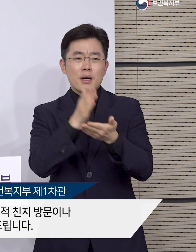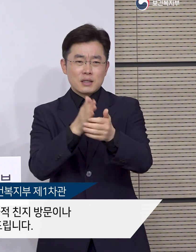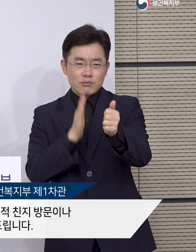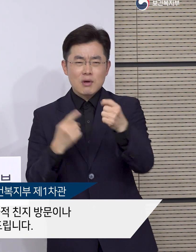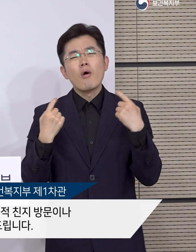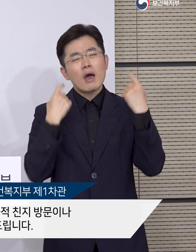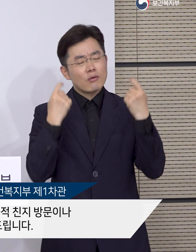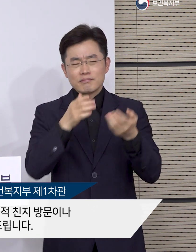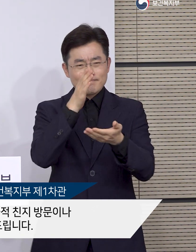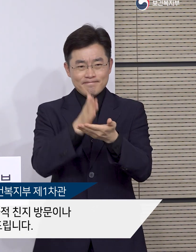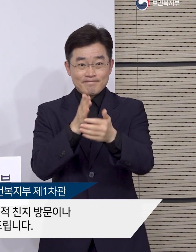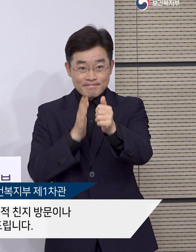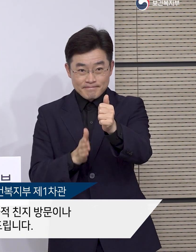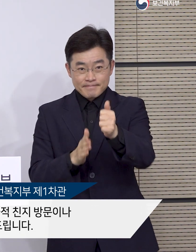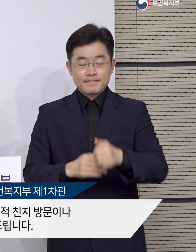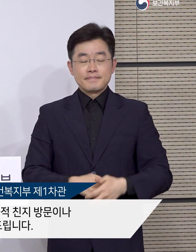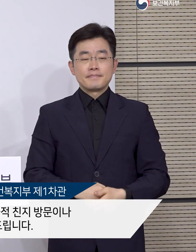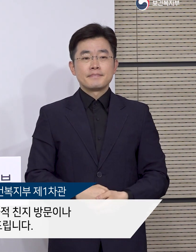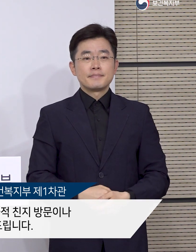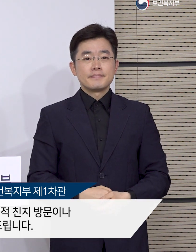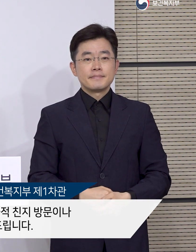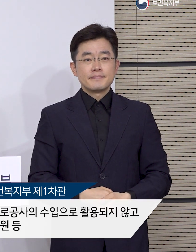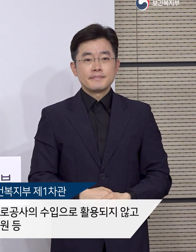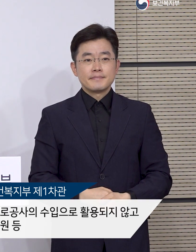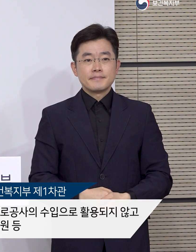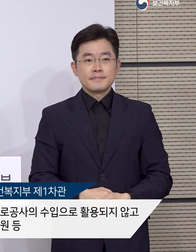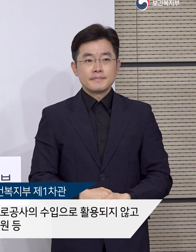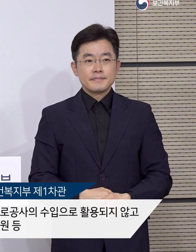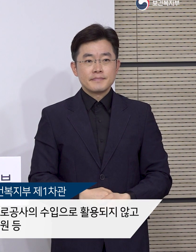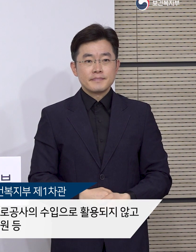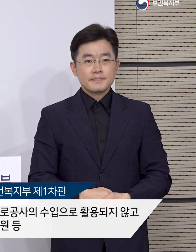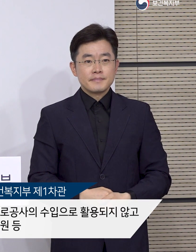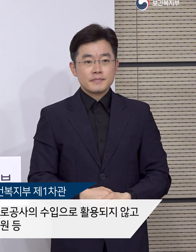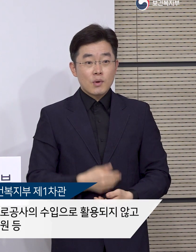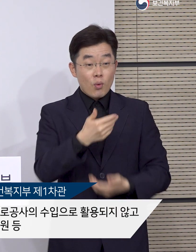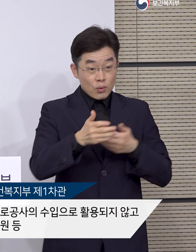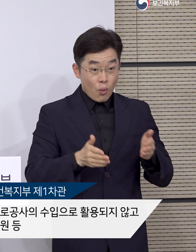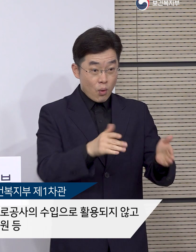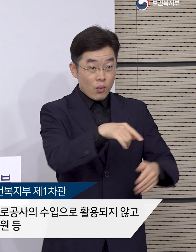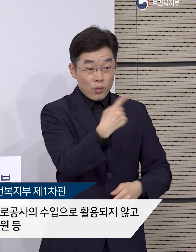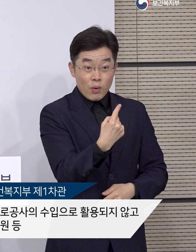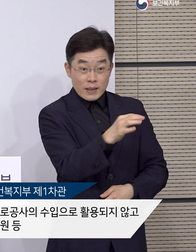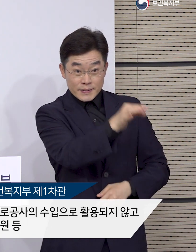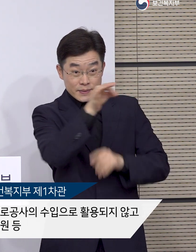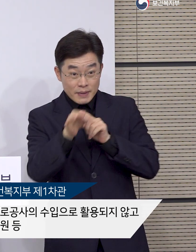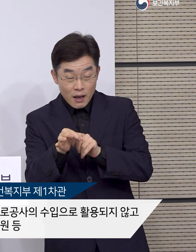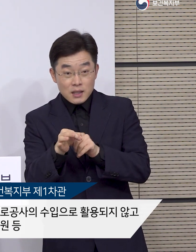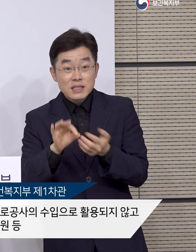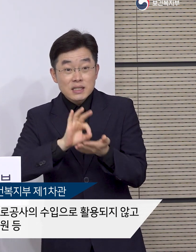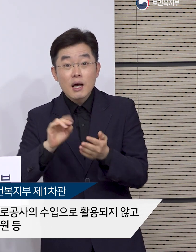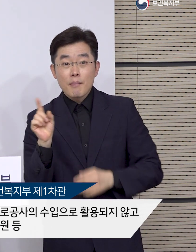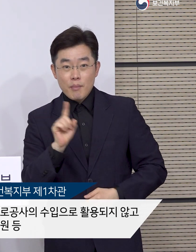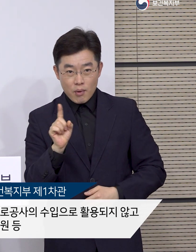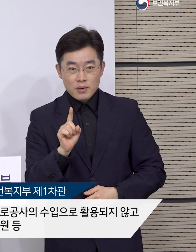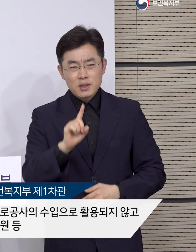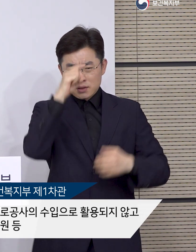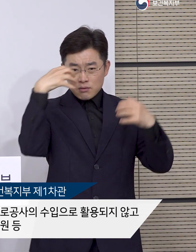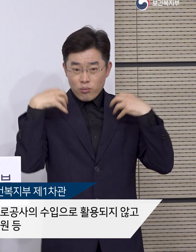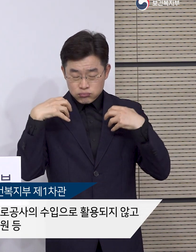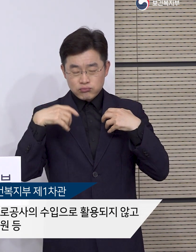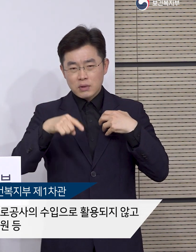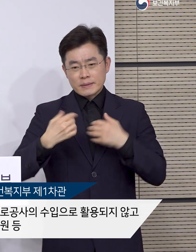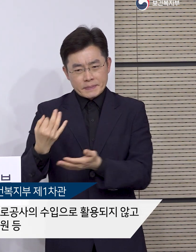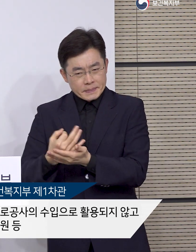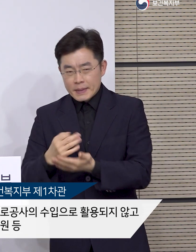동참해 주실 것을 당부드립니다. 해당 기간의 고속도로 통행료 수입은 정부나 도로공사의